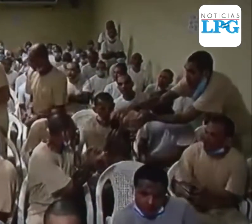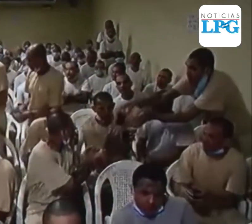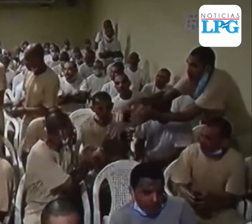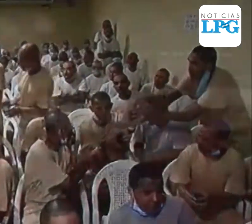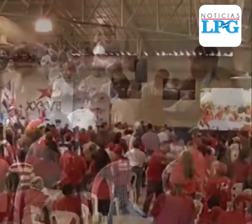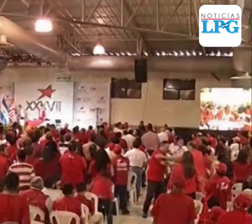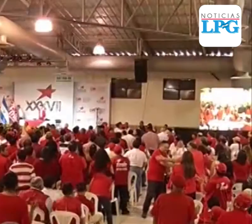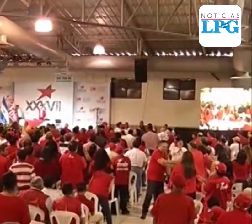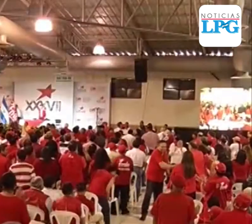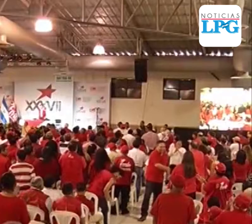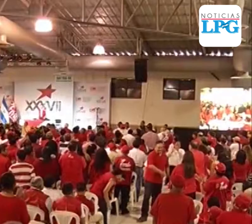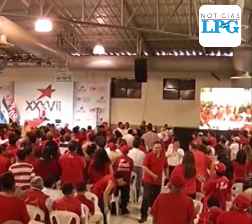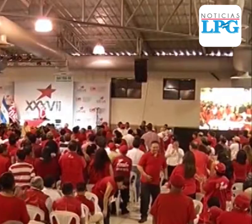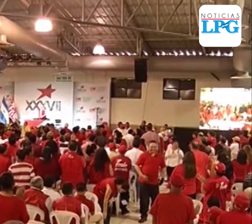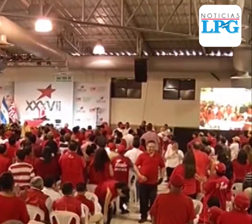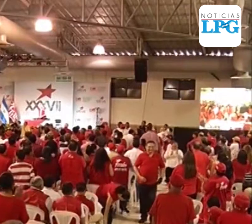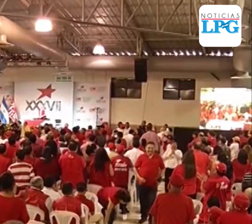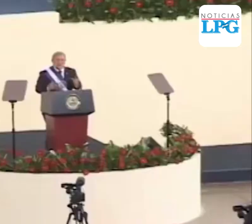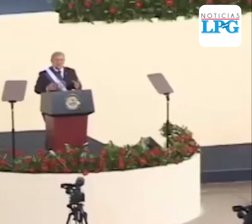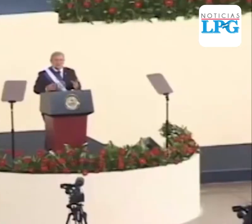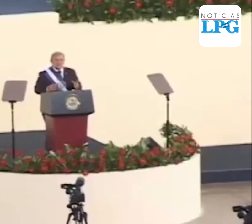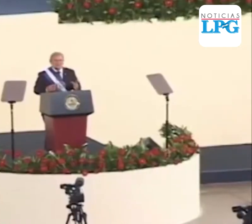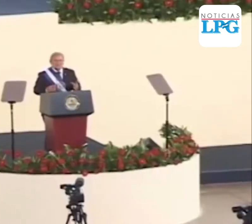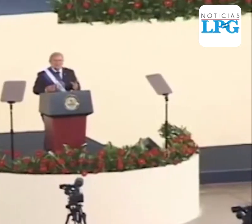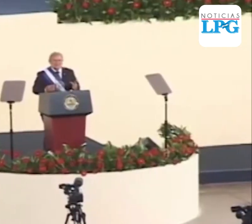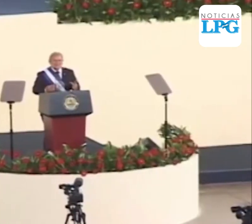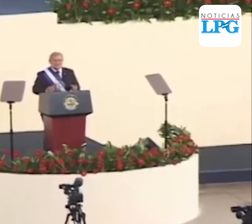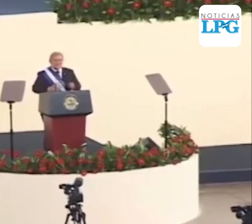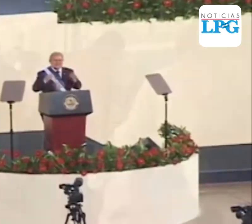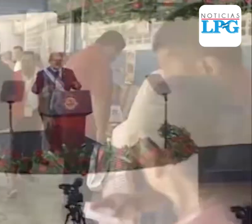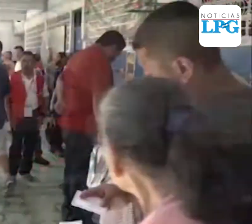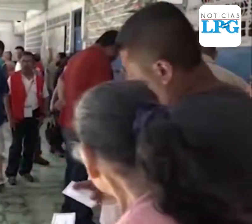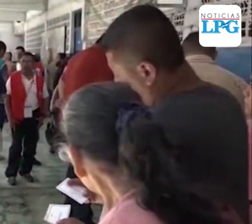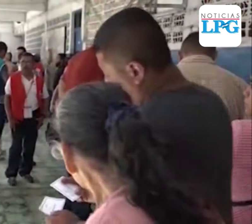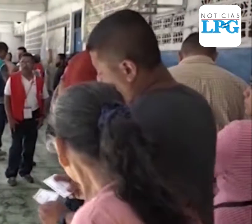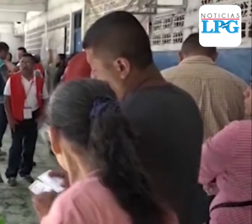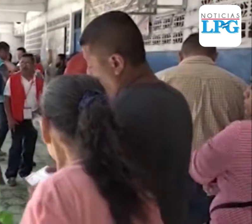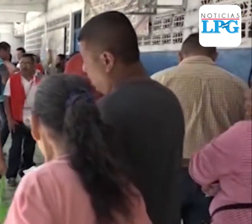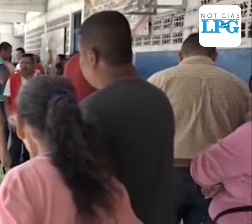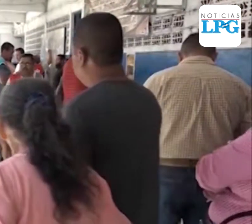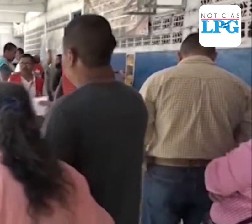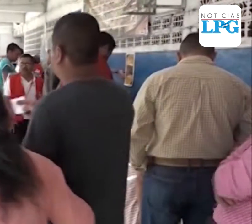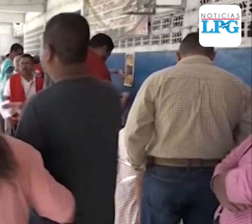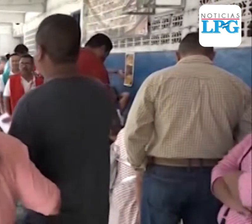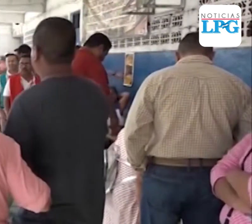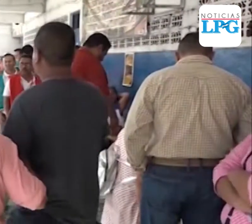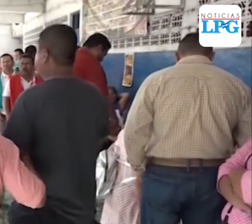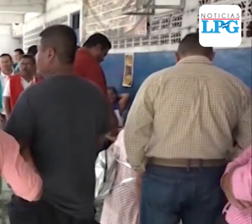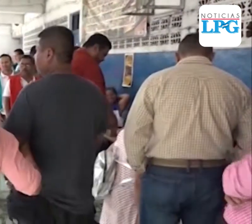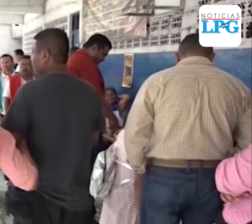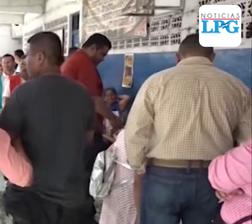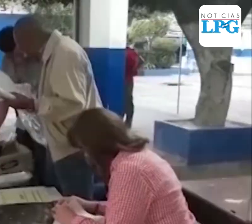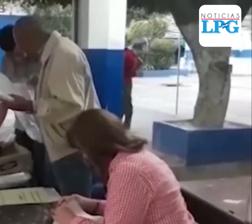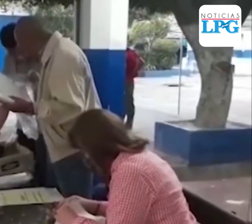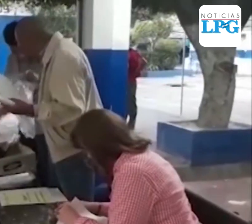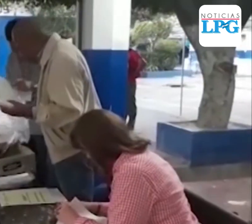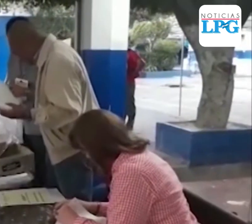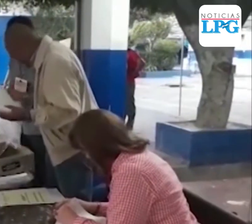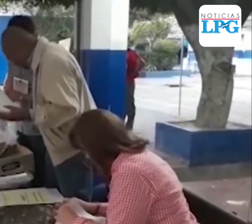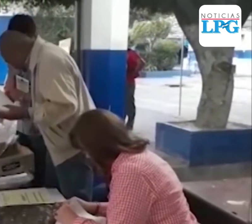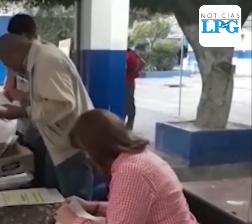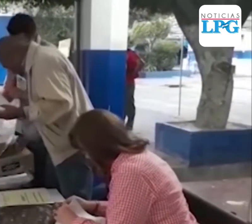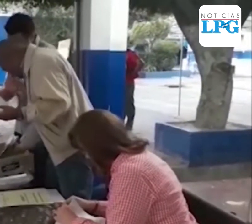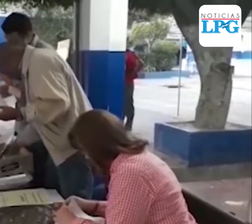Noé, el FMLN para las elecciones presidenciales de 2014 y ARENA en los comicios municipales y legislativos